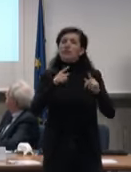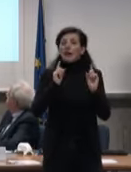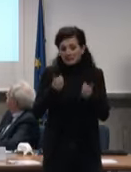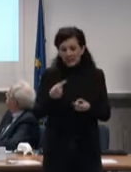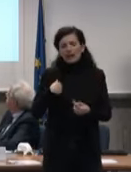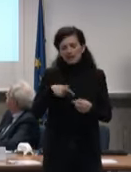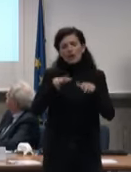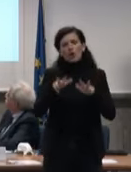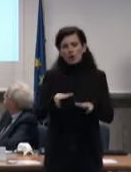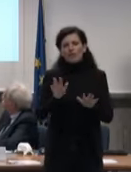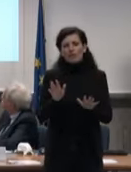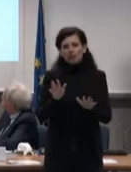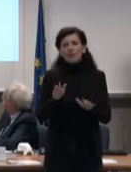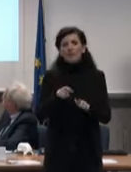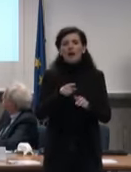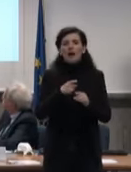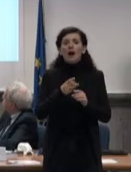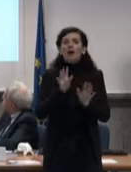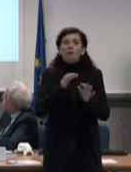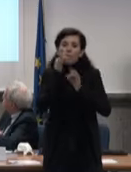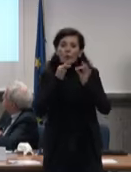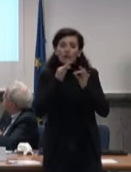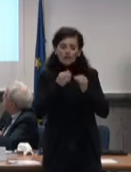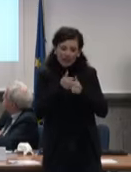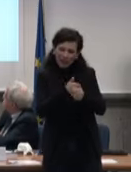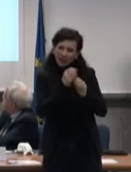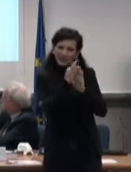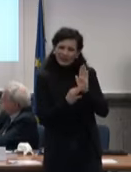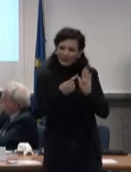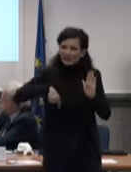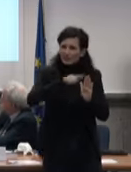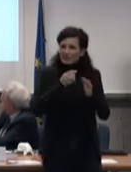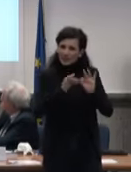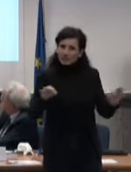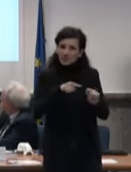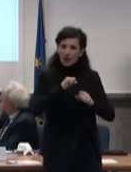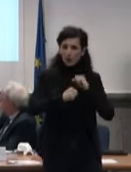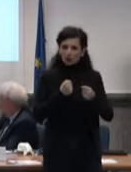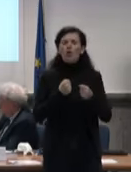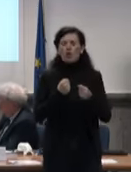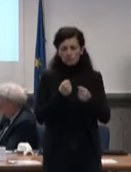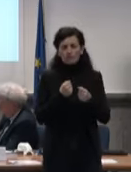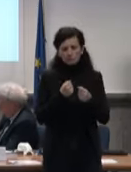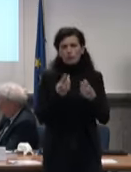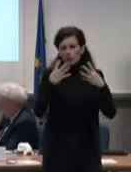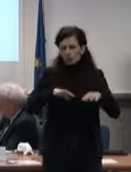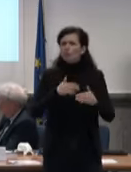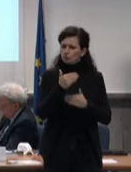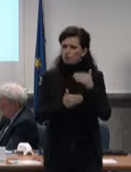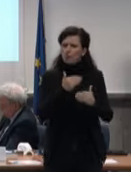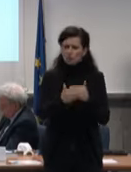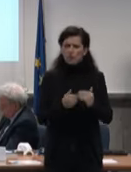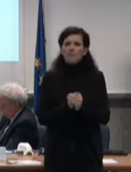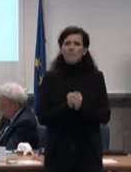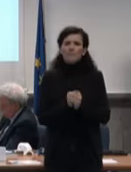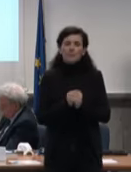questo è un dato che ci dice che le misure stanno funzionando parallelamente anche la data inizio sintomi come vedete qui la